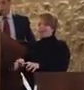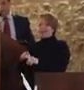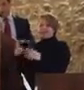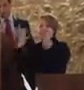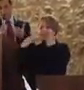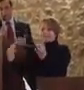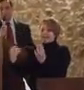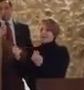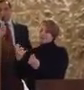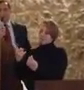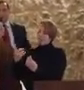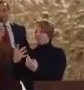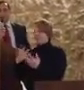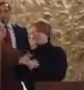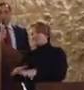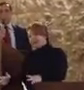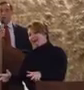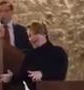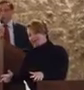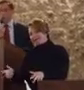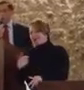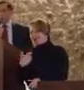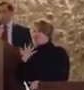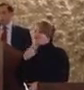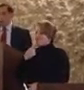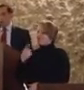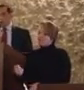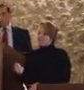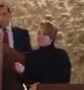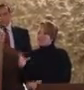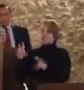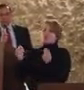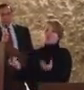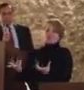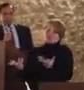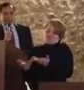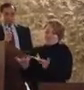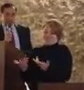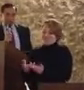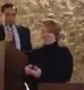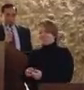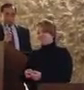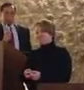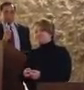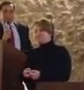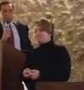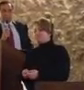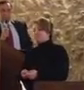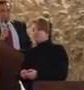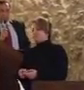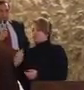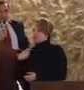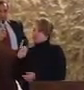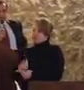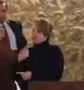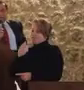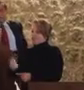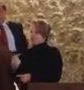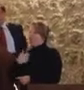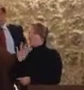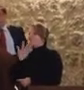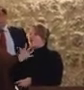e quindi bisogna cercare di dire qualcosa di nuovo. Devo dire che